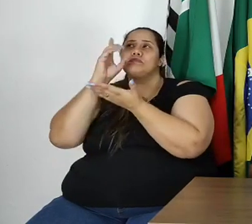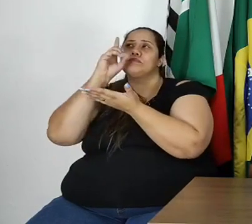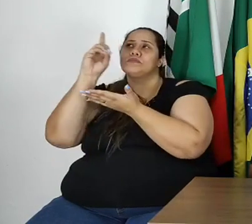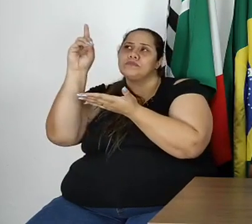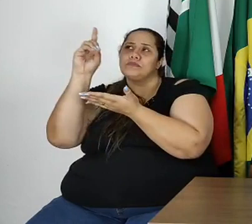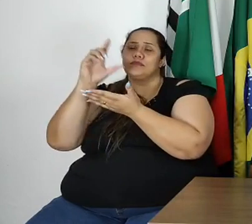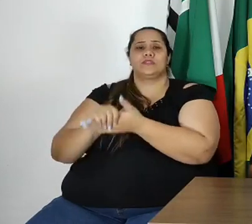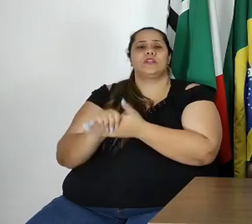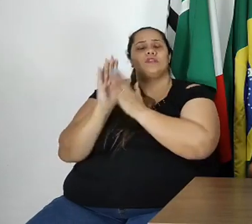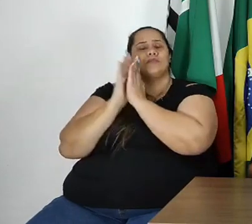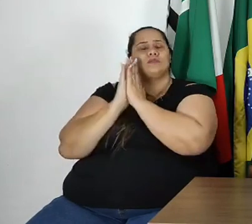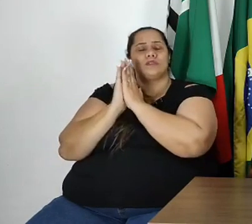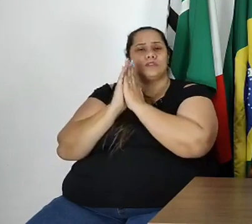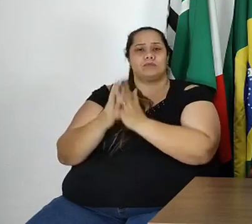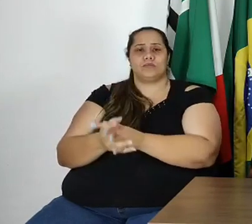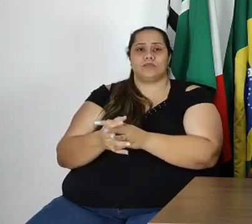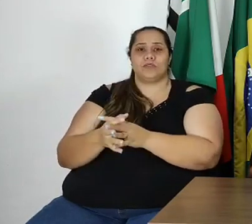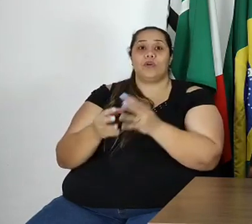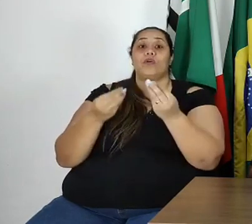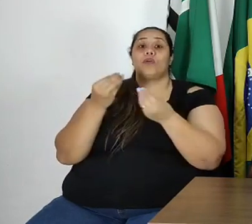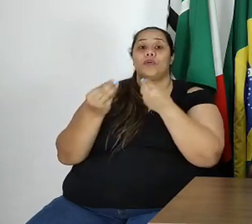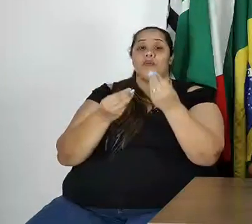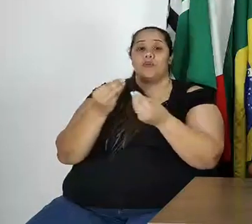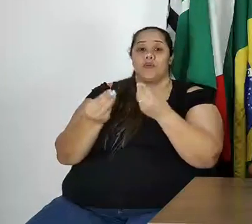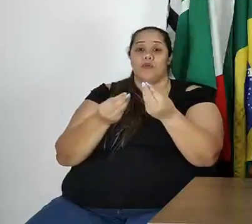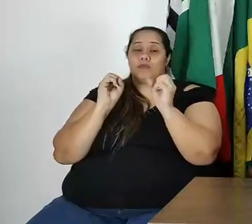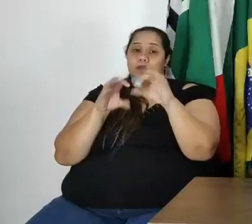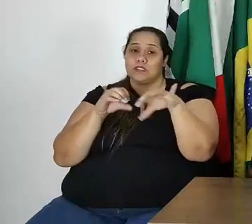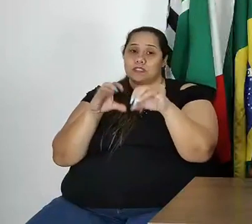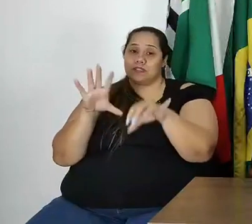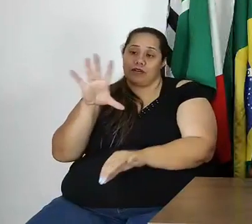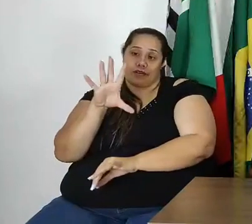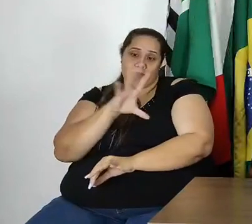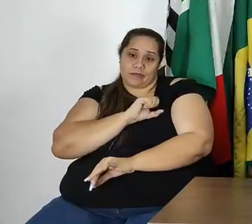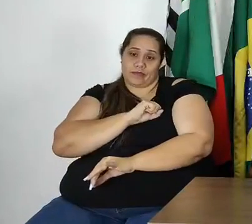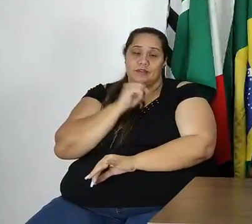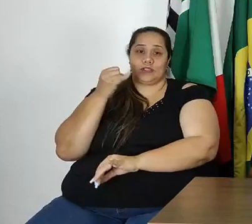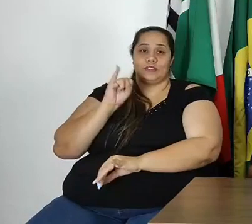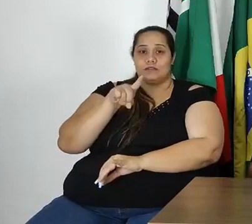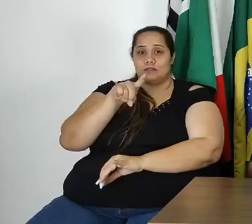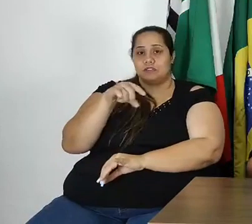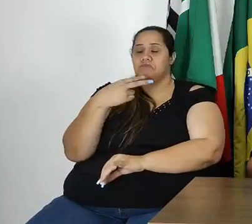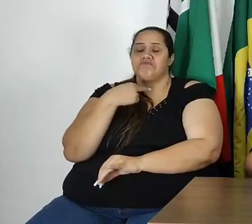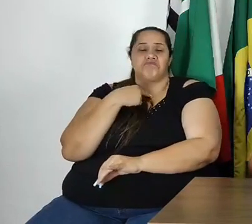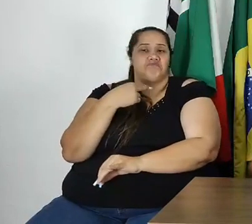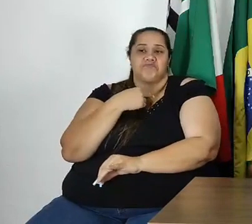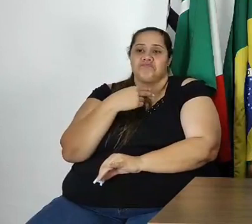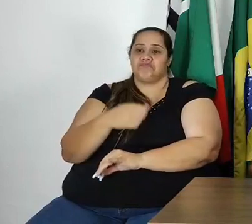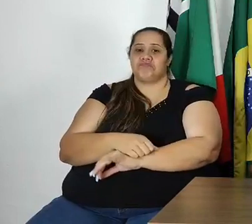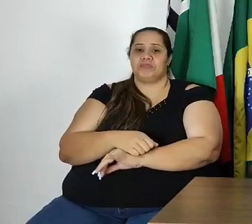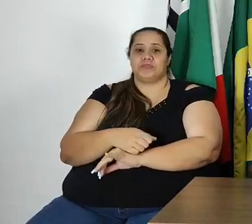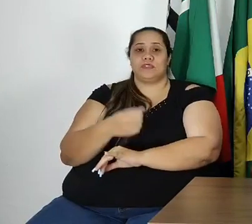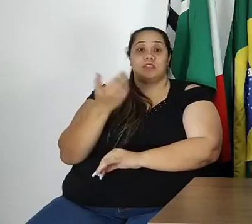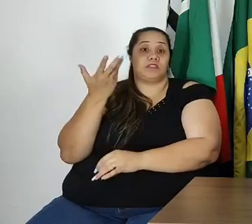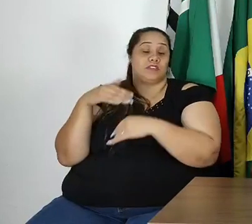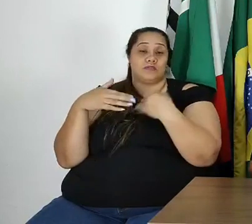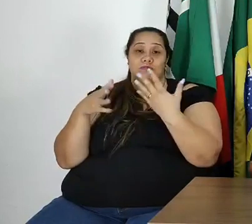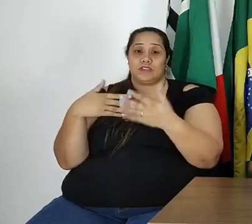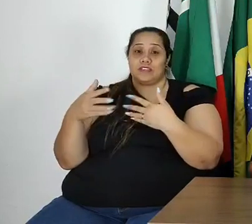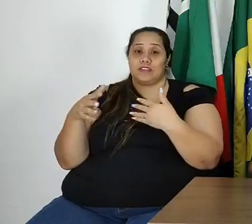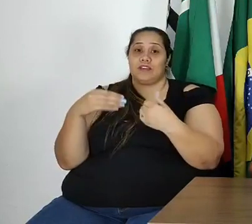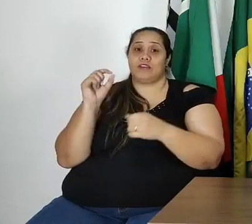sempre fala: como dar amor se você não sabe o que é o amor? Você precisa saber o que é Jesus.